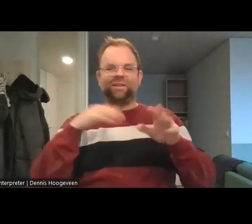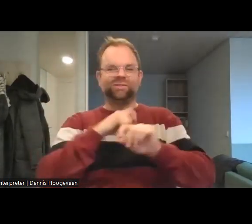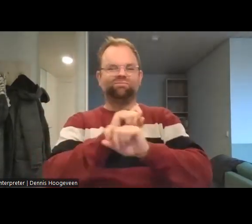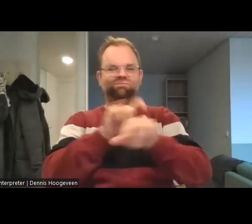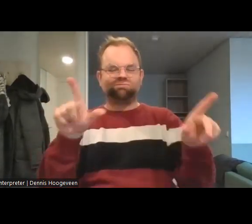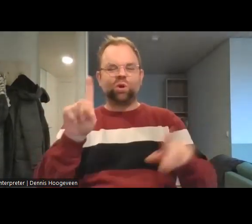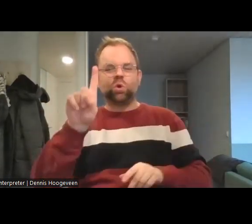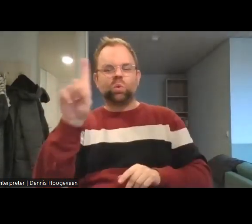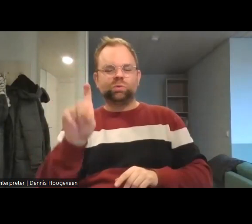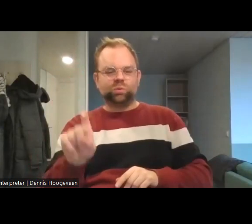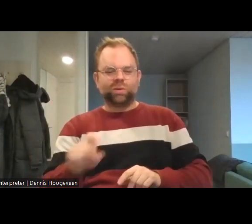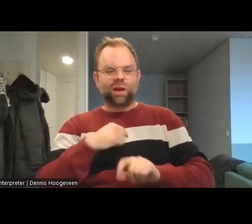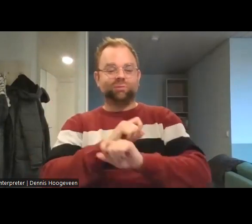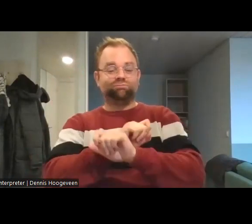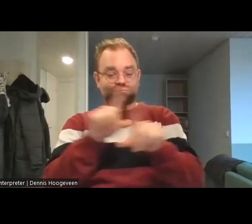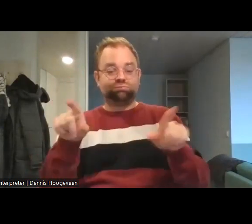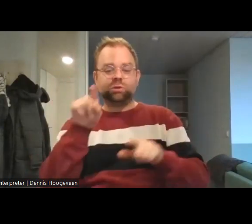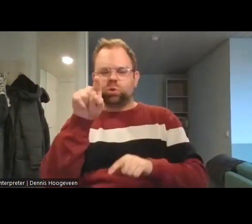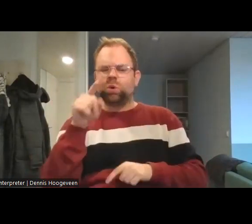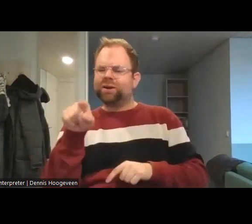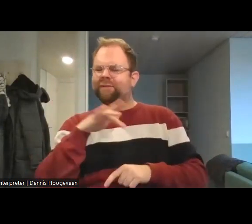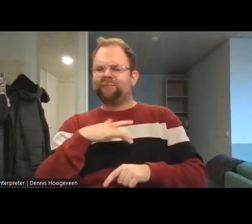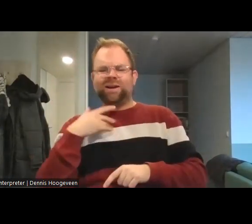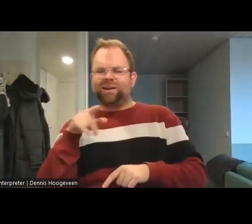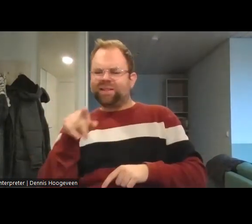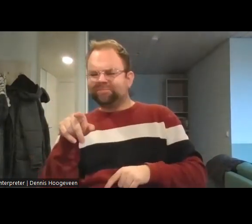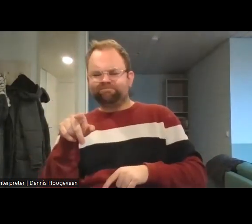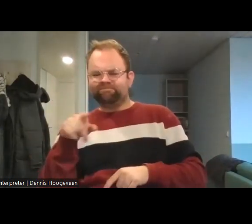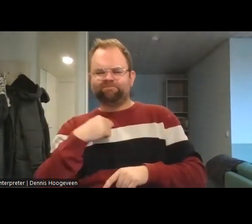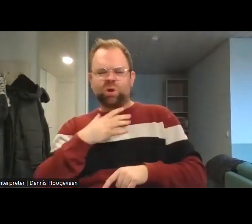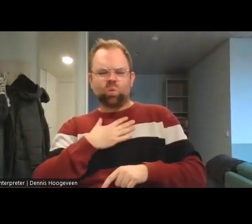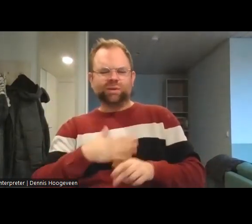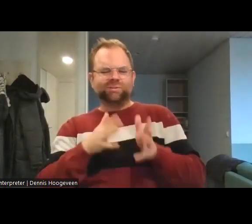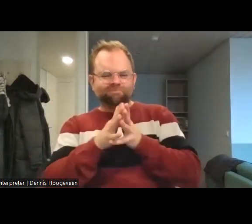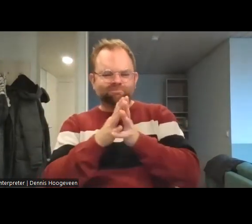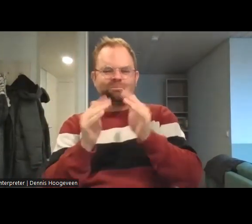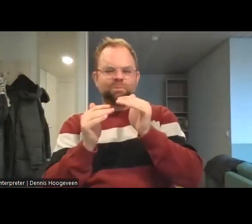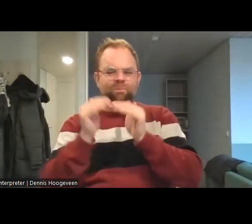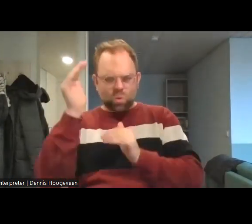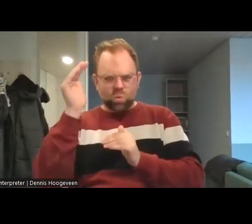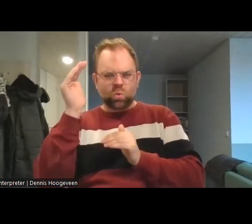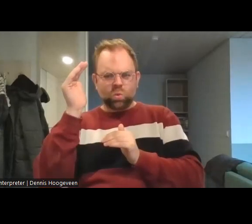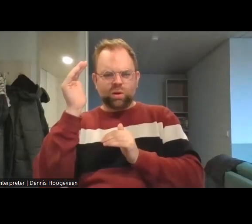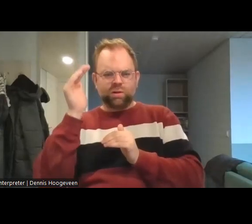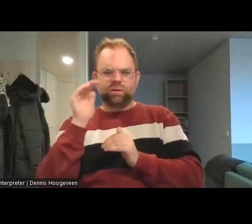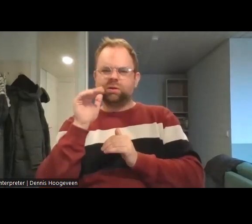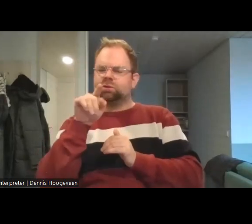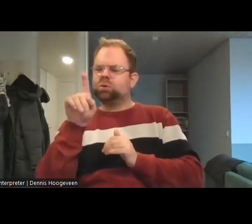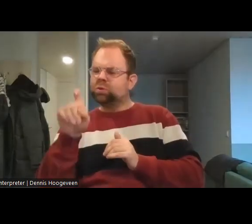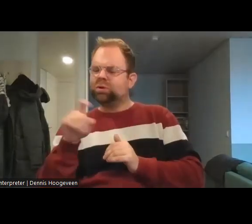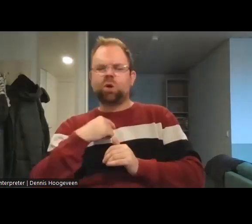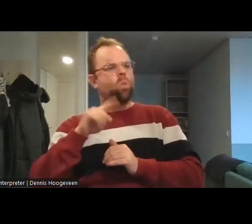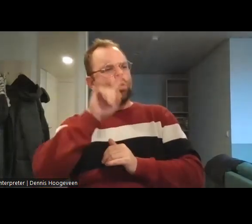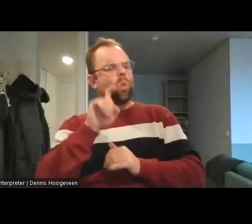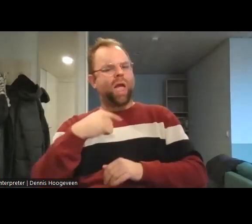maintenant la chance. Alors, je vais donner 2 minutes de silence si vous voulez penser et levez